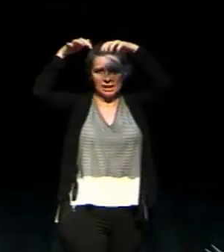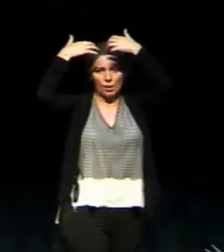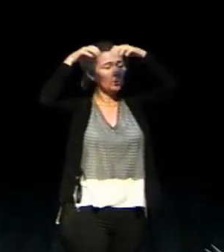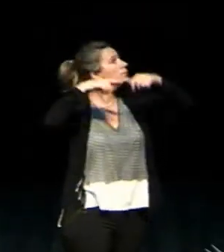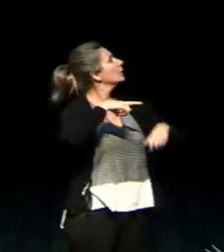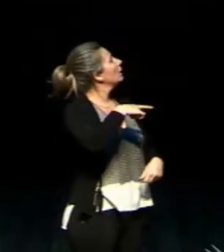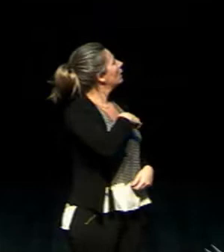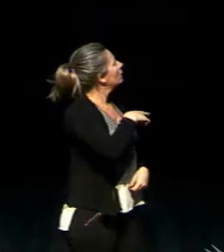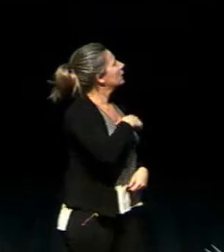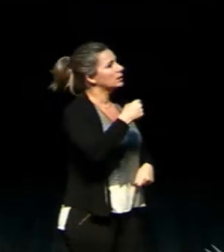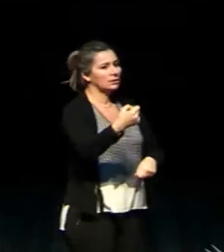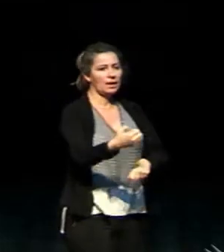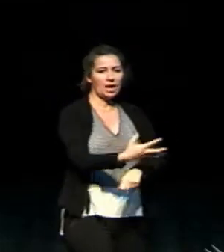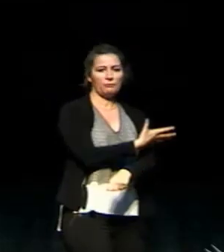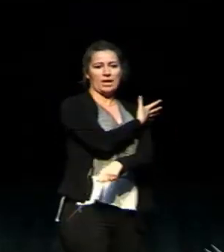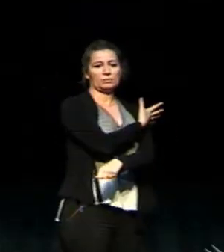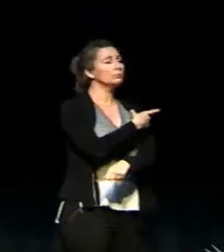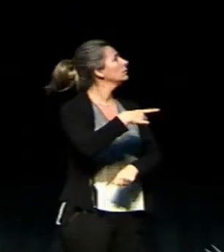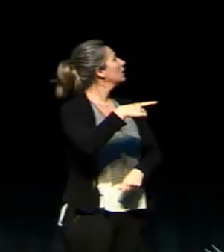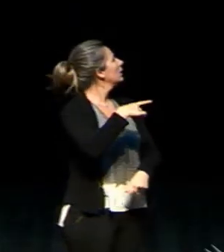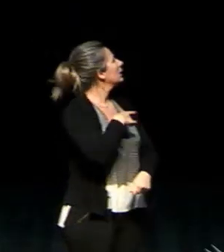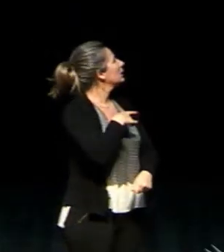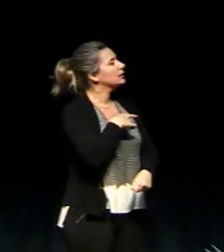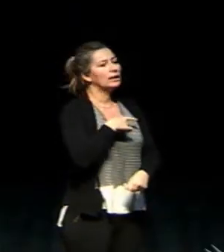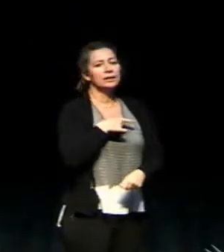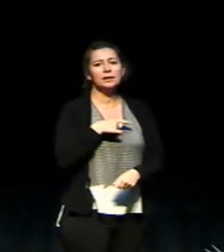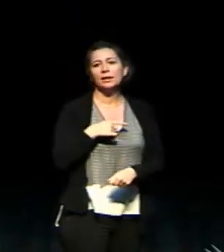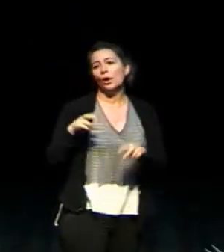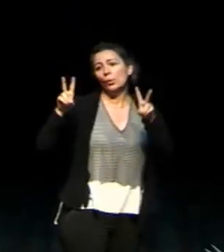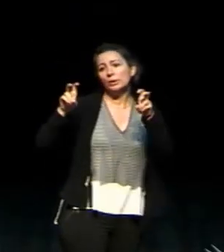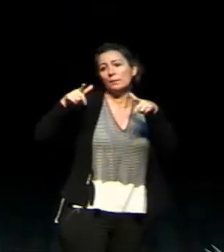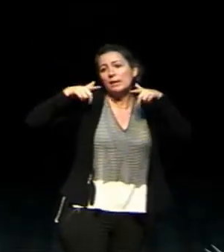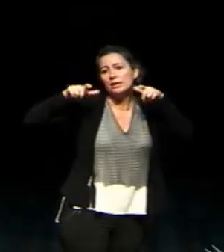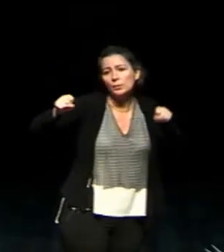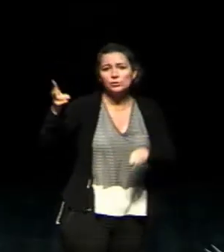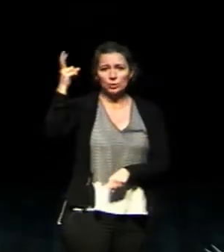Existe o cognitivo, o trabalho cognitivo, existe a afetividade